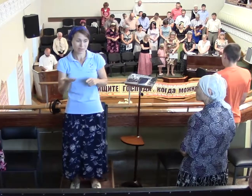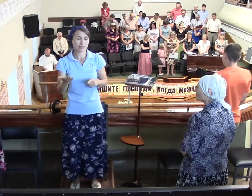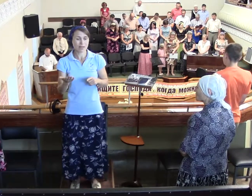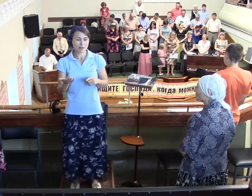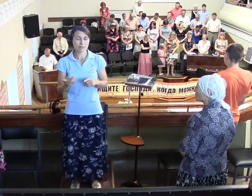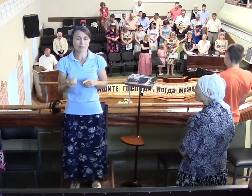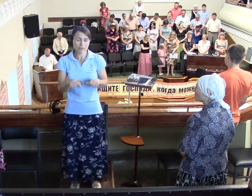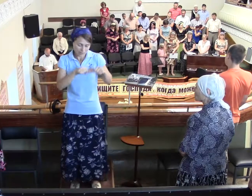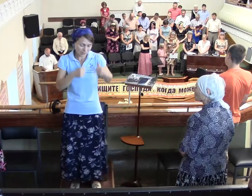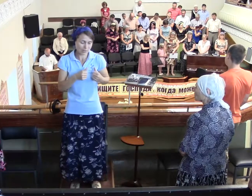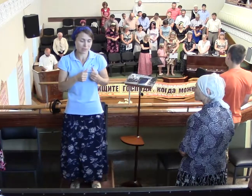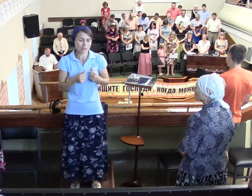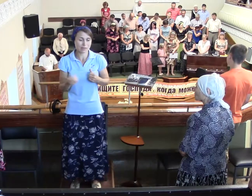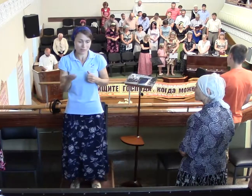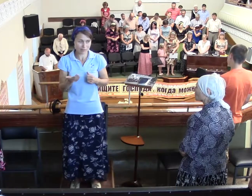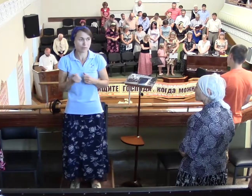нашем сердце,